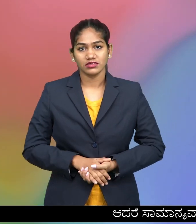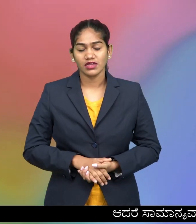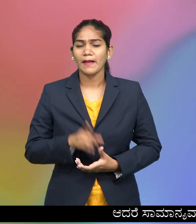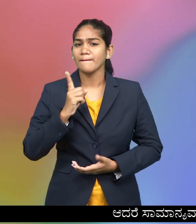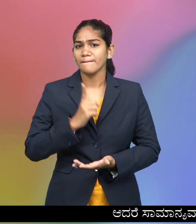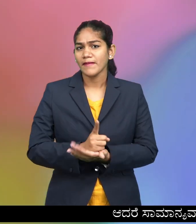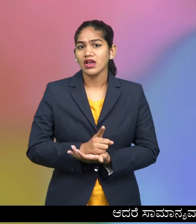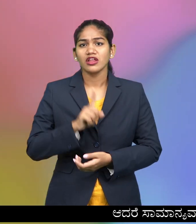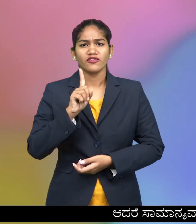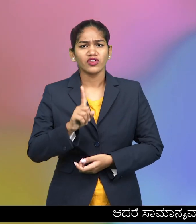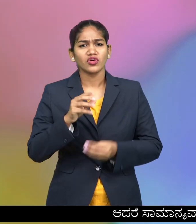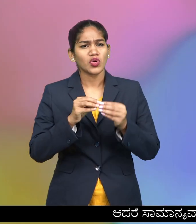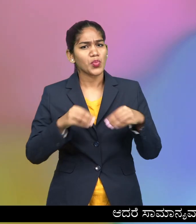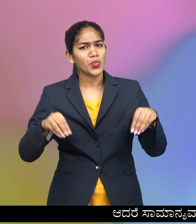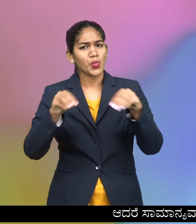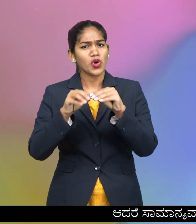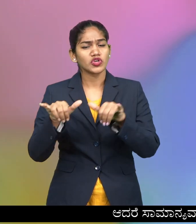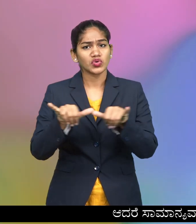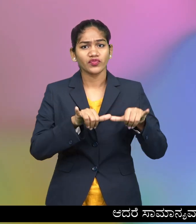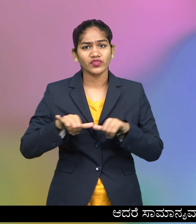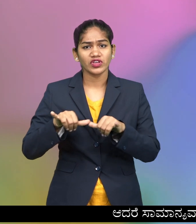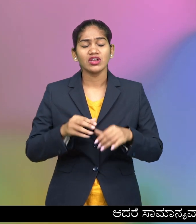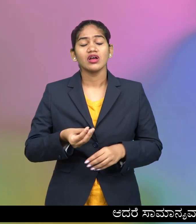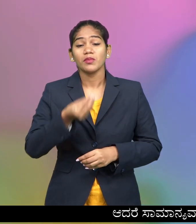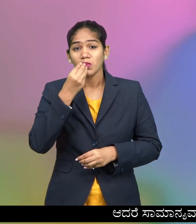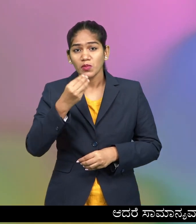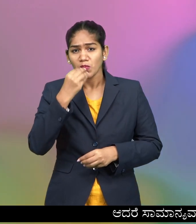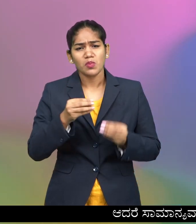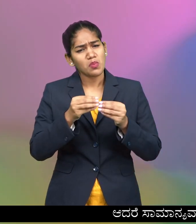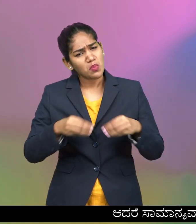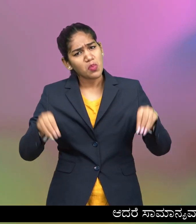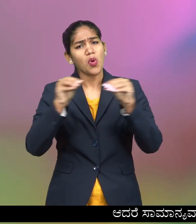ಆದರೆ ಸಾಮಾನ್ಯವಾದವುಗಳಲ್ಲಿ ಅತಿಯಾಗಿ ತಿನ್ನುವುದು,